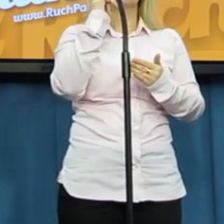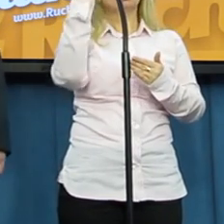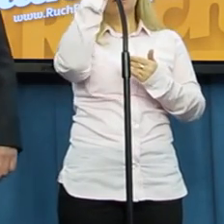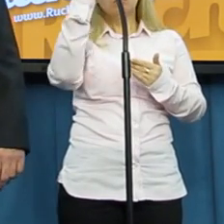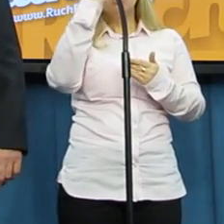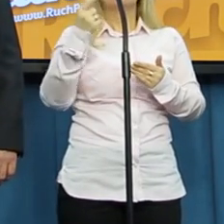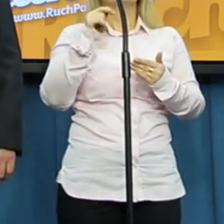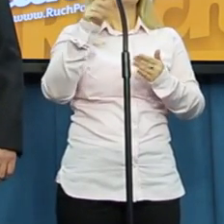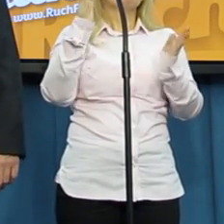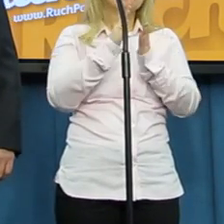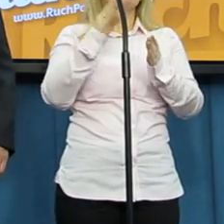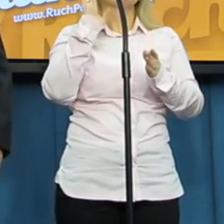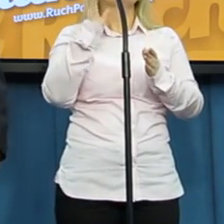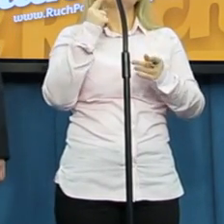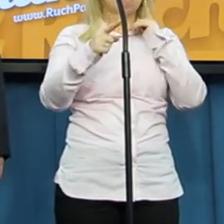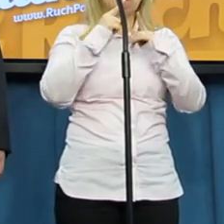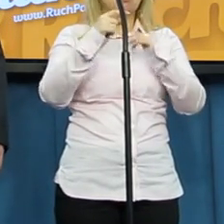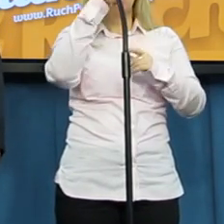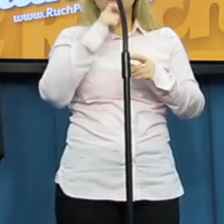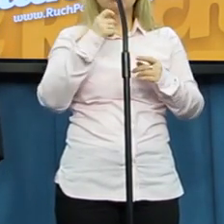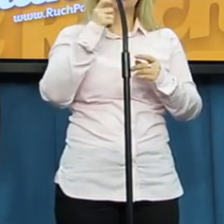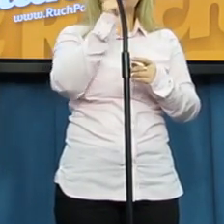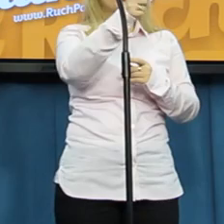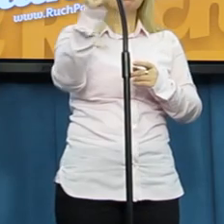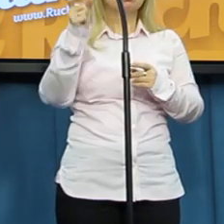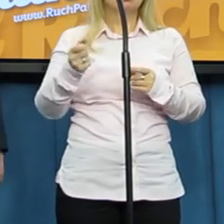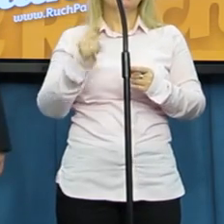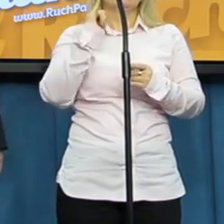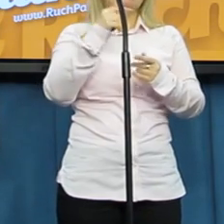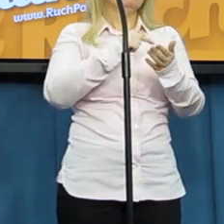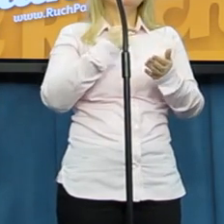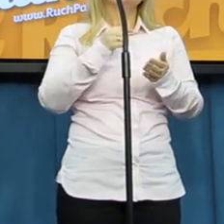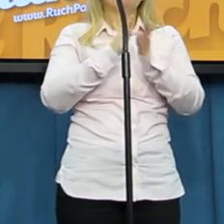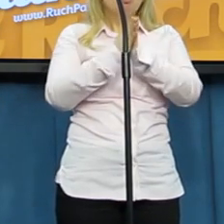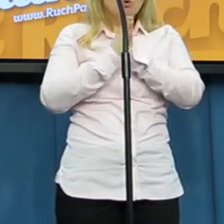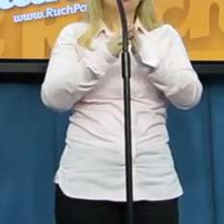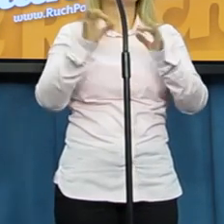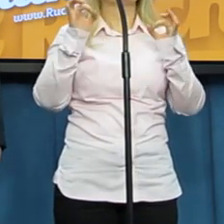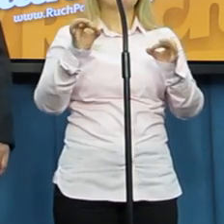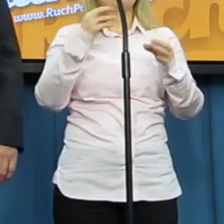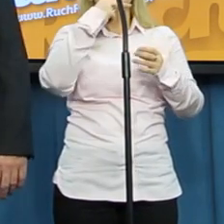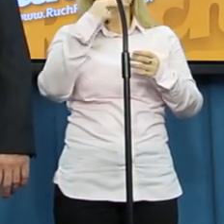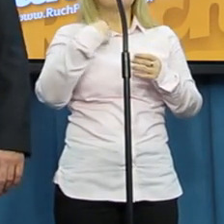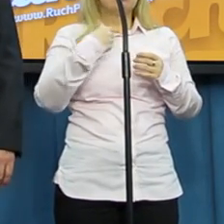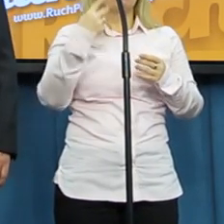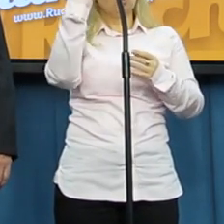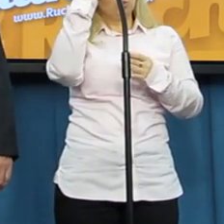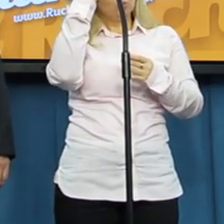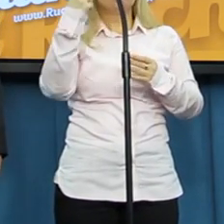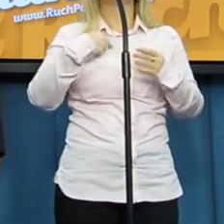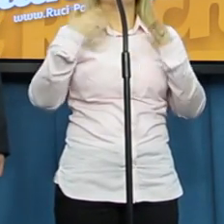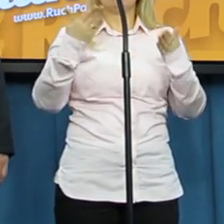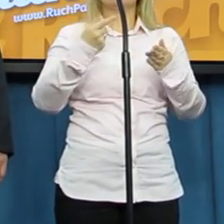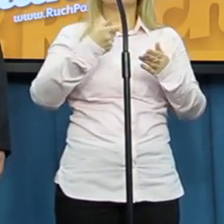to powiedzieć, pyskowania. W związku z tym proszę traktować to, co ja dzisiaj robię, jako wielki gest w stronę myślenia i czytania